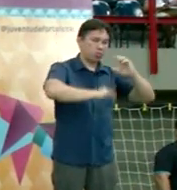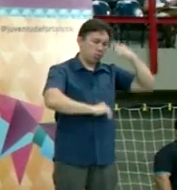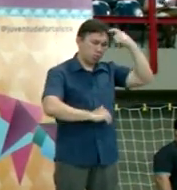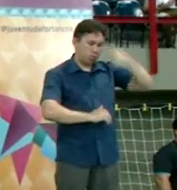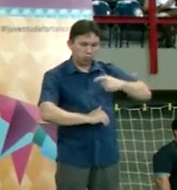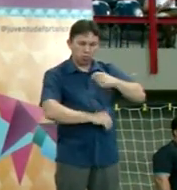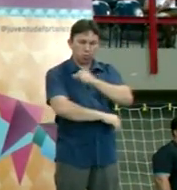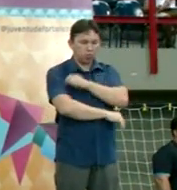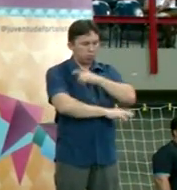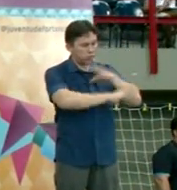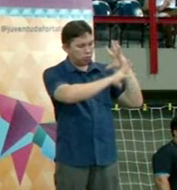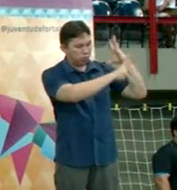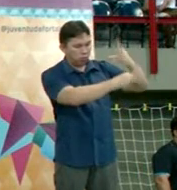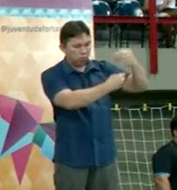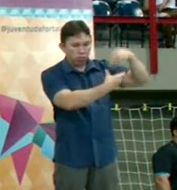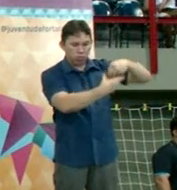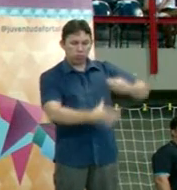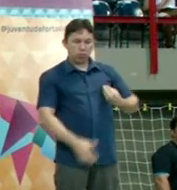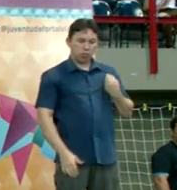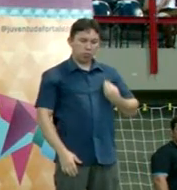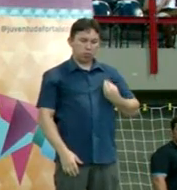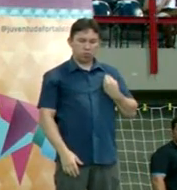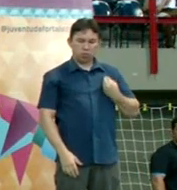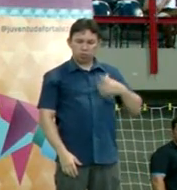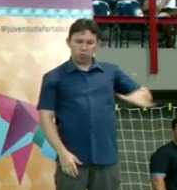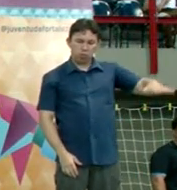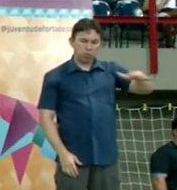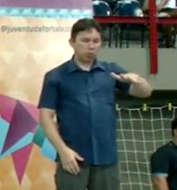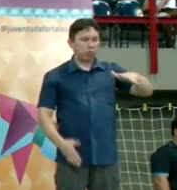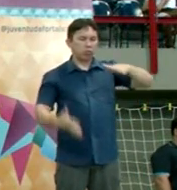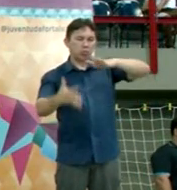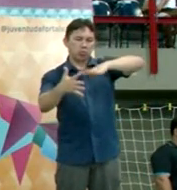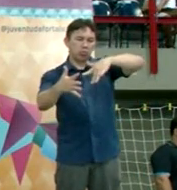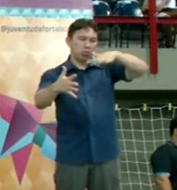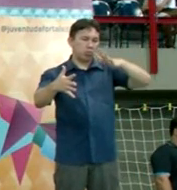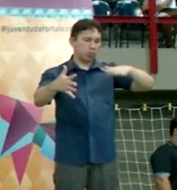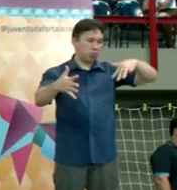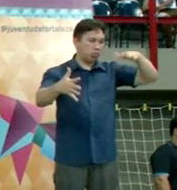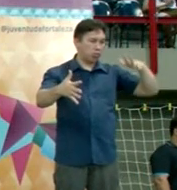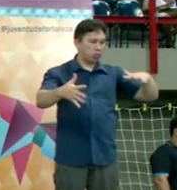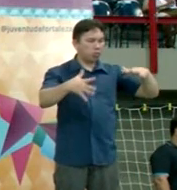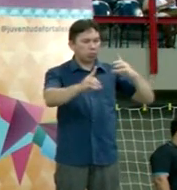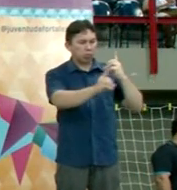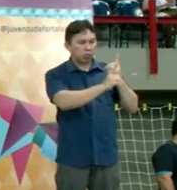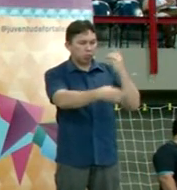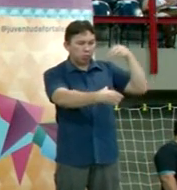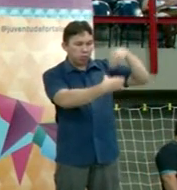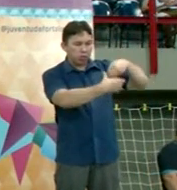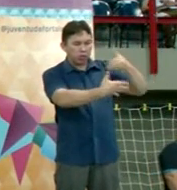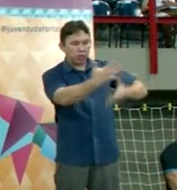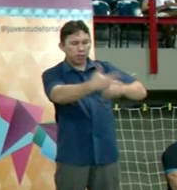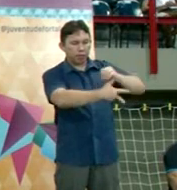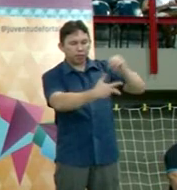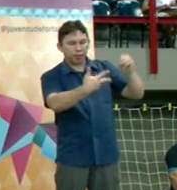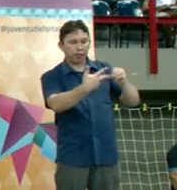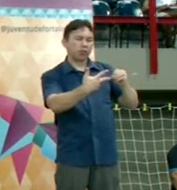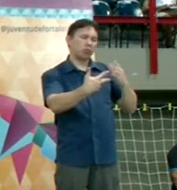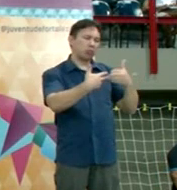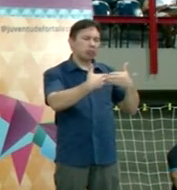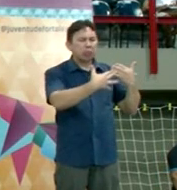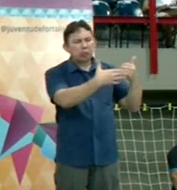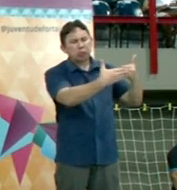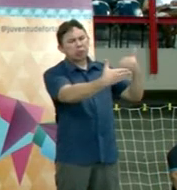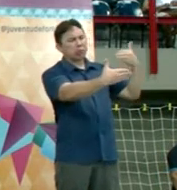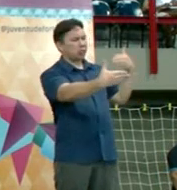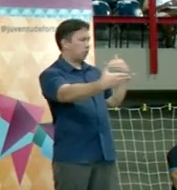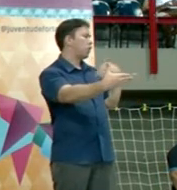e competências que a gente adquire e tal. Então, ondulatória é um assunto que tem sempre uma chance muito grande de aparecer na prova, como tem acontecido nos